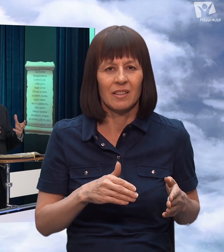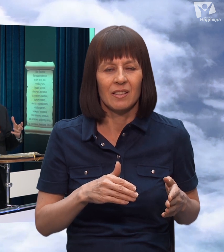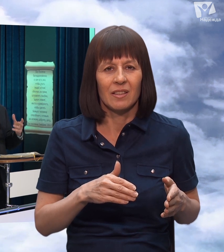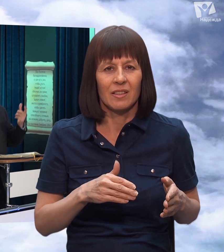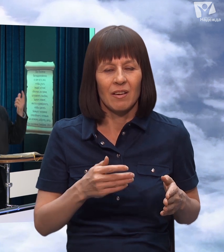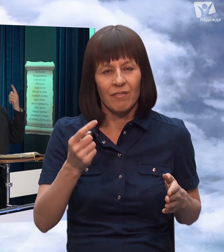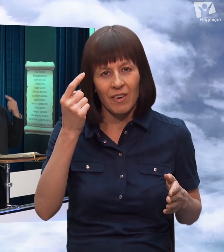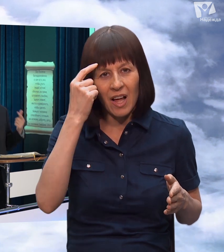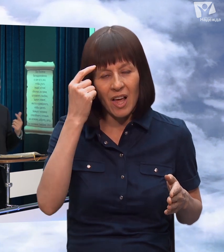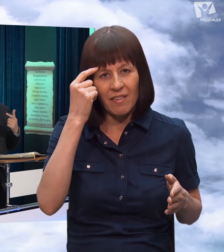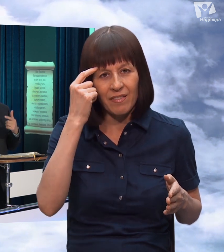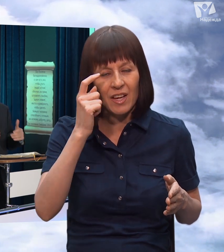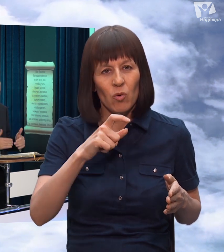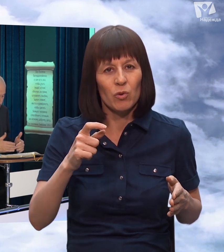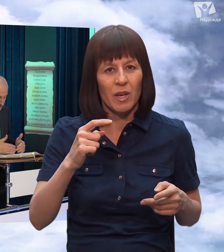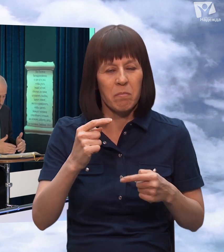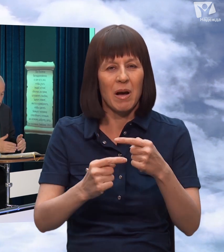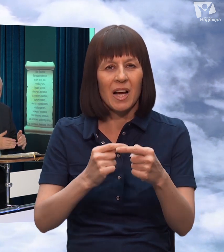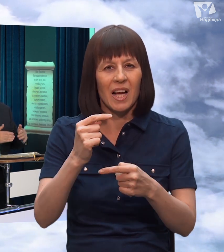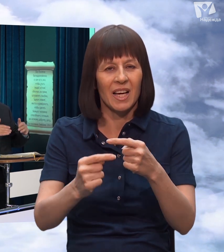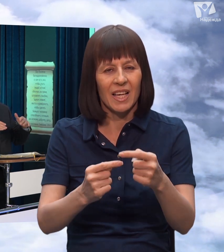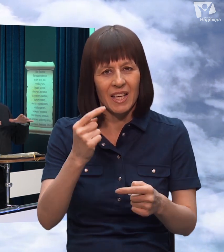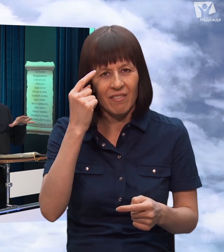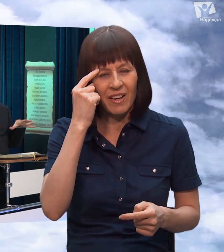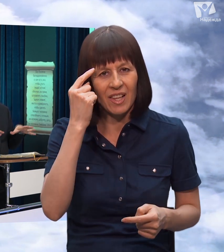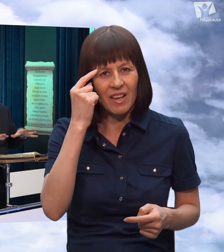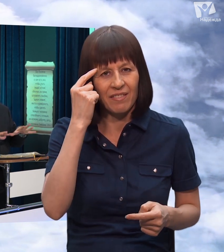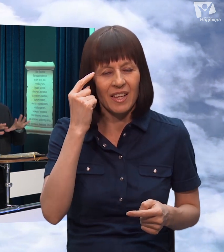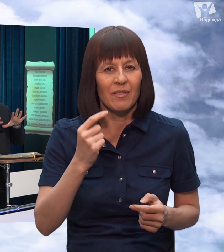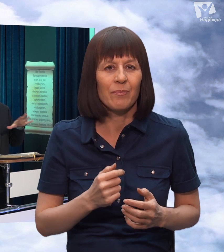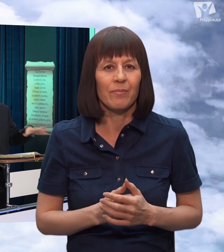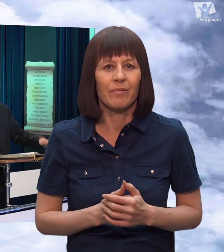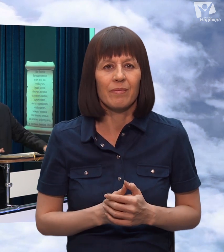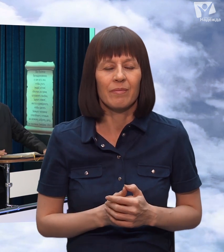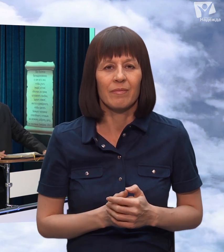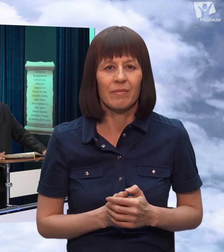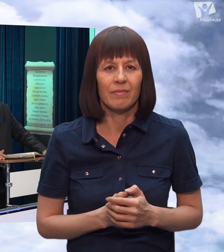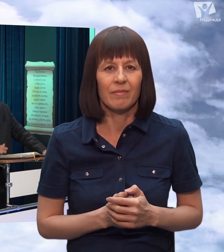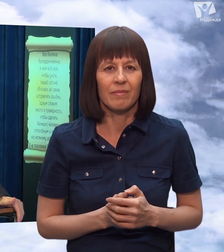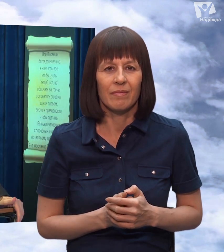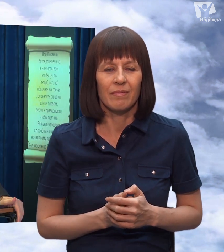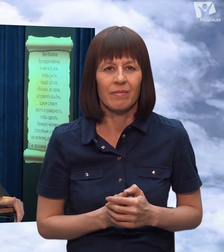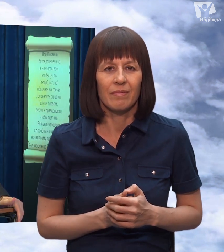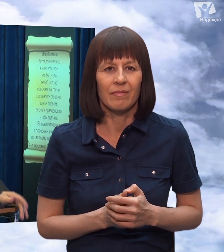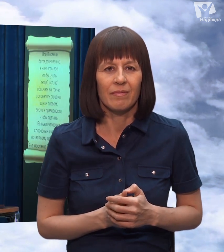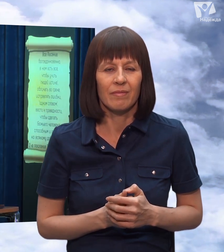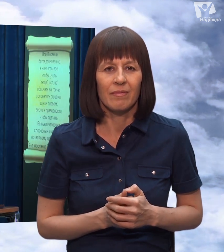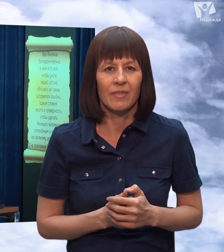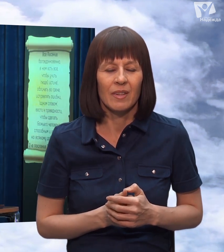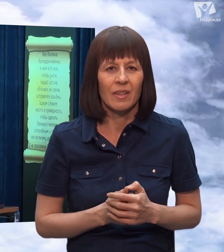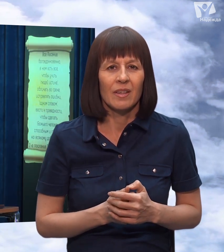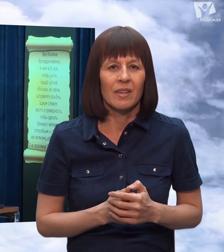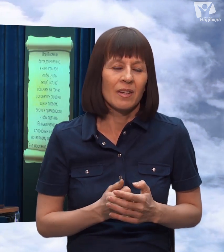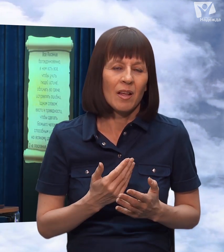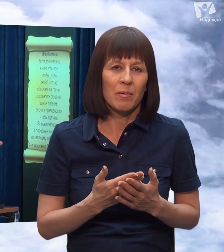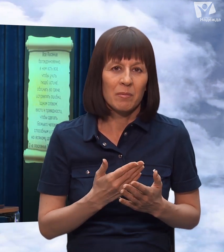но в голове а ведь это уже несколько поколений запустение которое пустило корни и привело к упадку и поэтому когда не